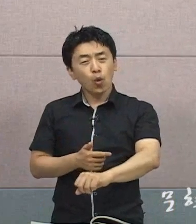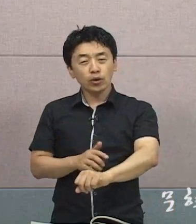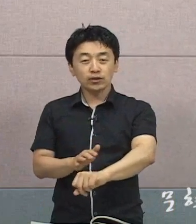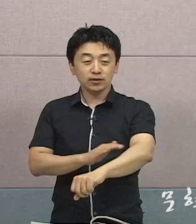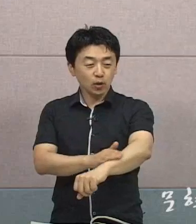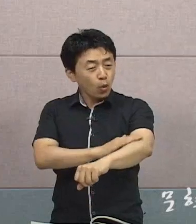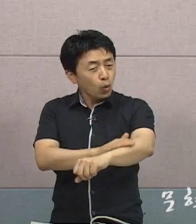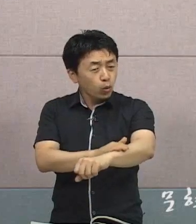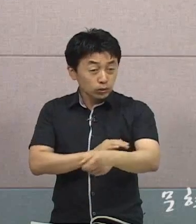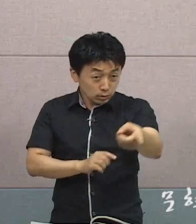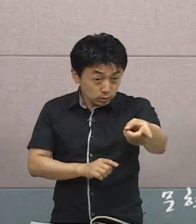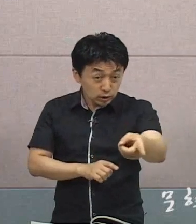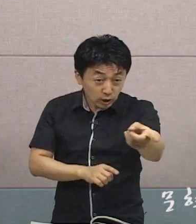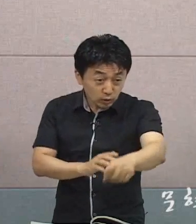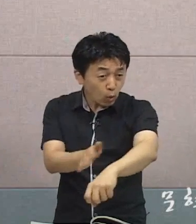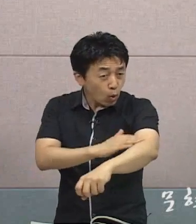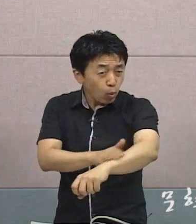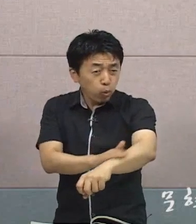이렇게 쓰거든요. 네가 했어?